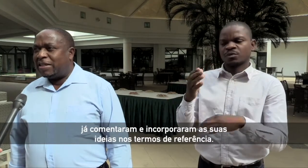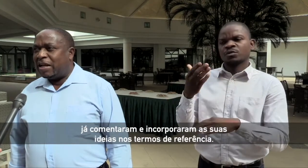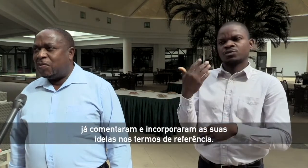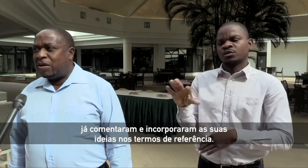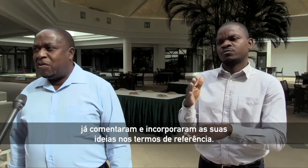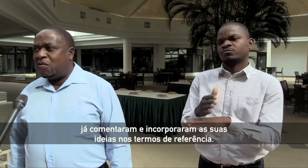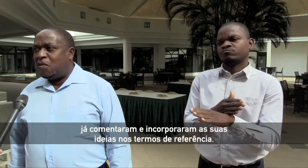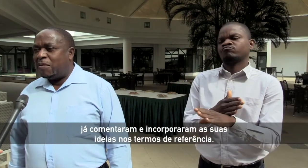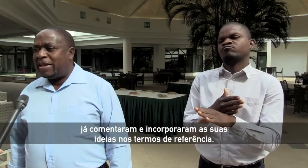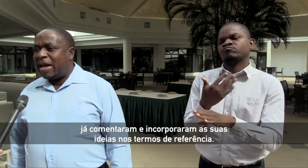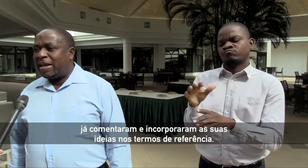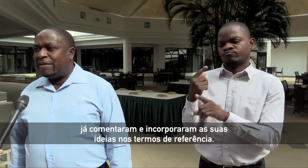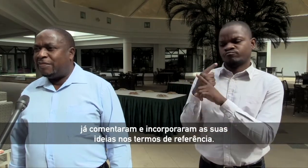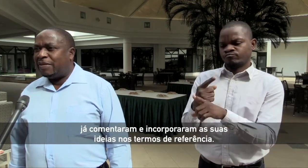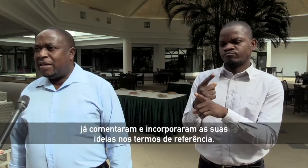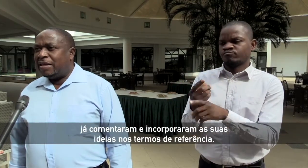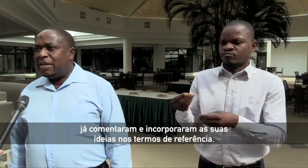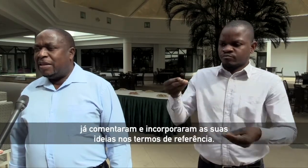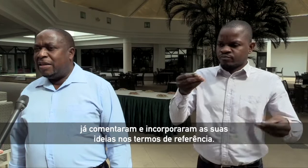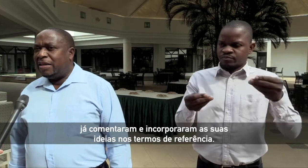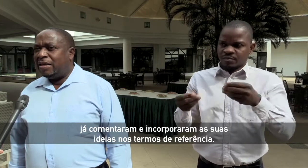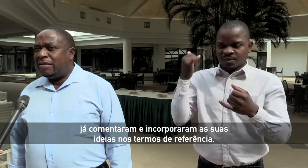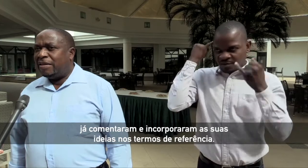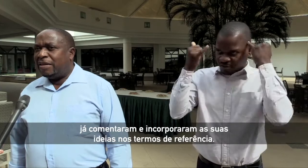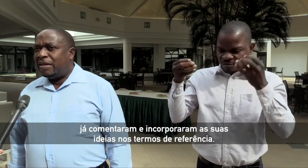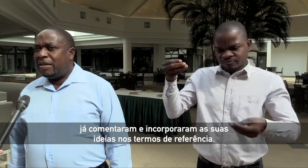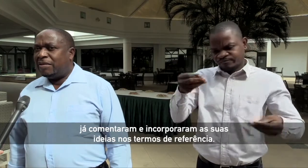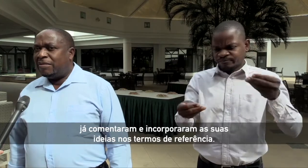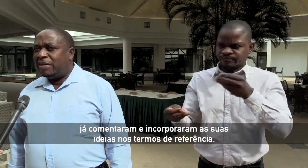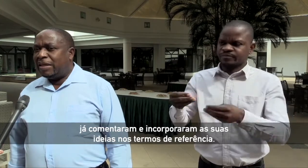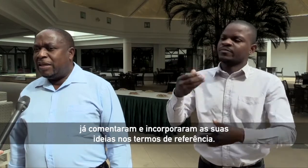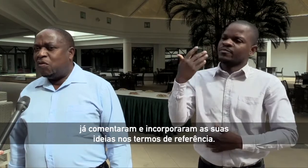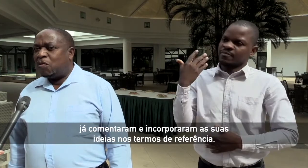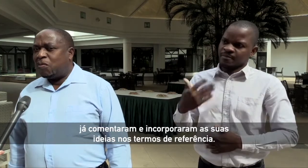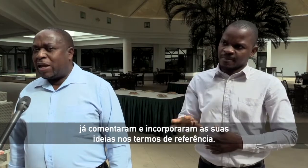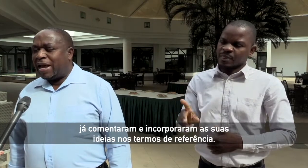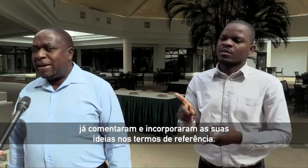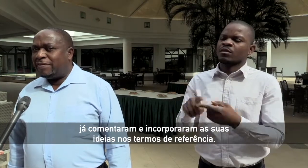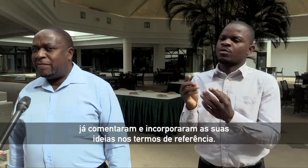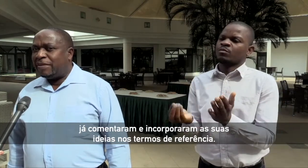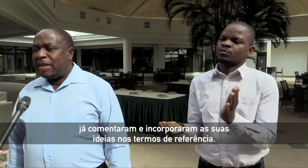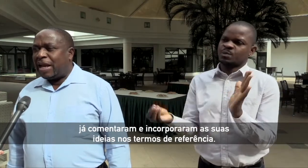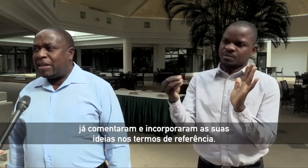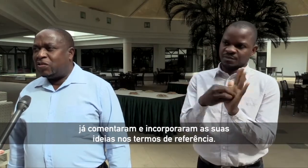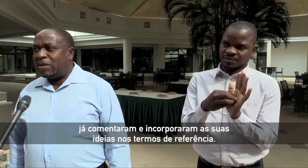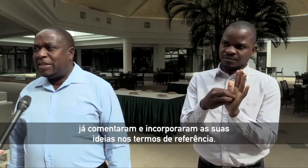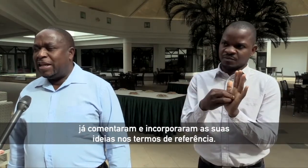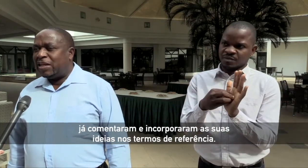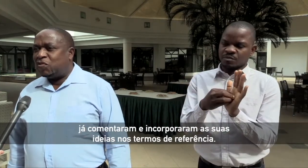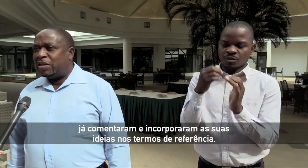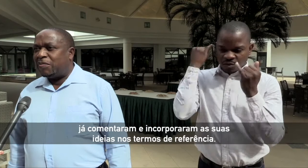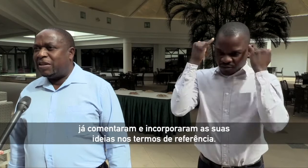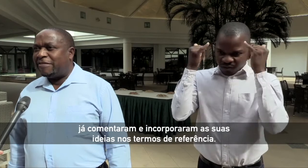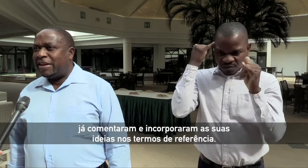tiveram a ocasião de comentar e incorporar as suas